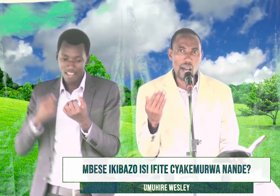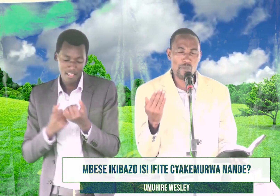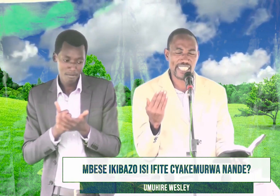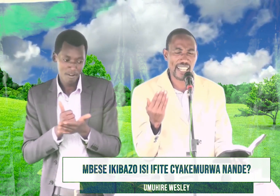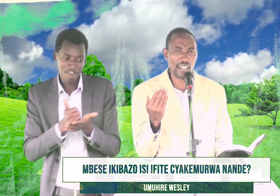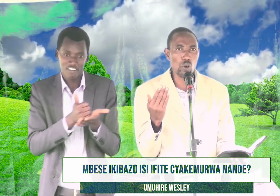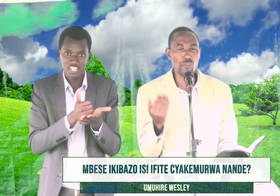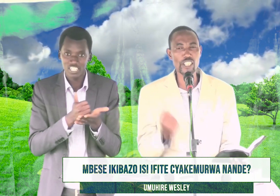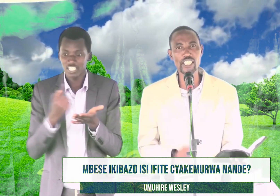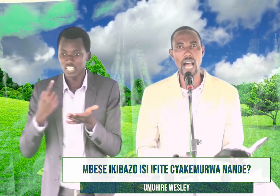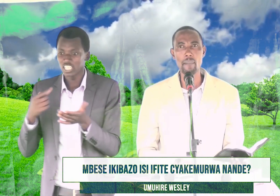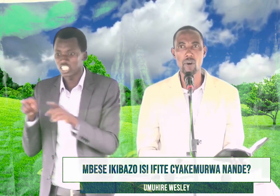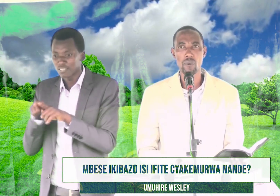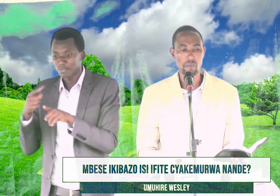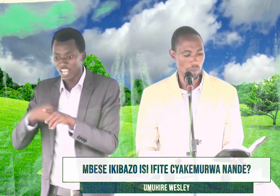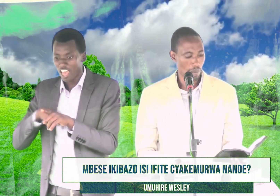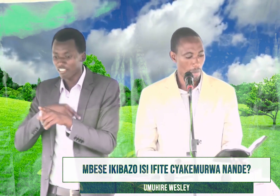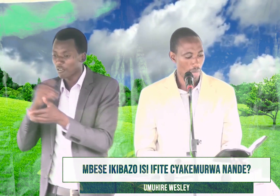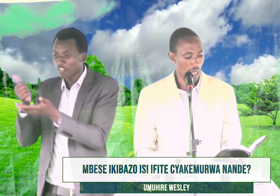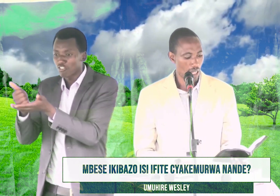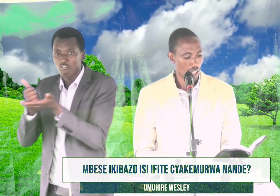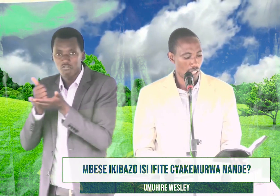yaba mwamfashaga kumvira ijambo